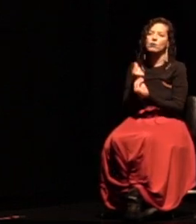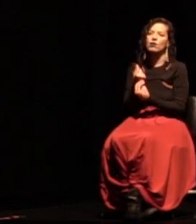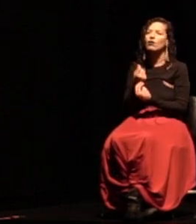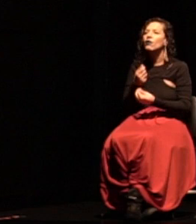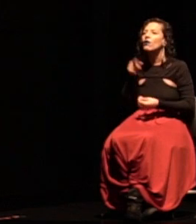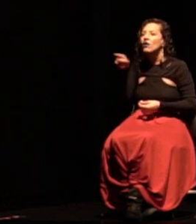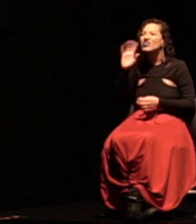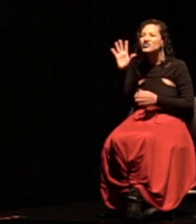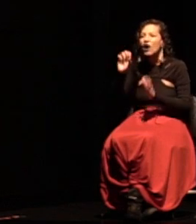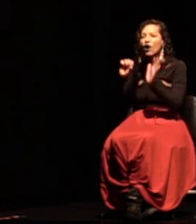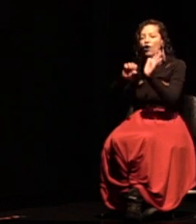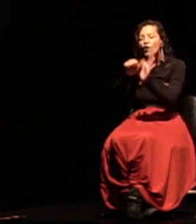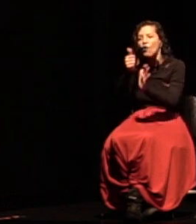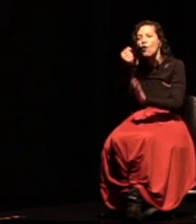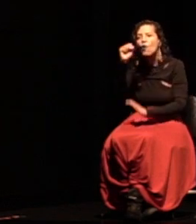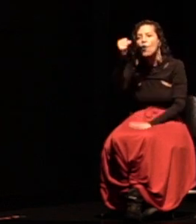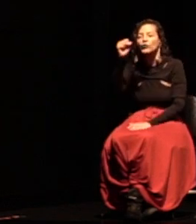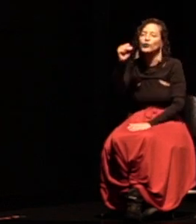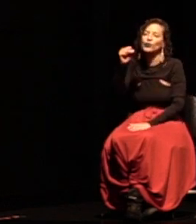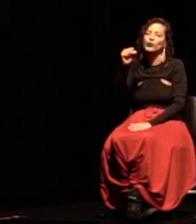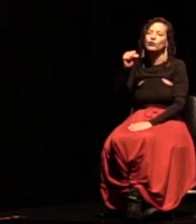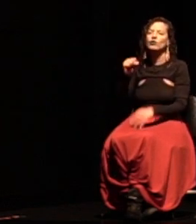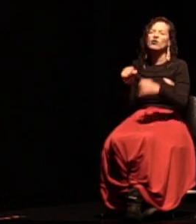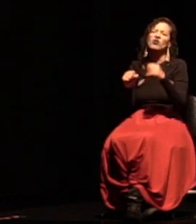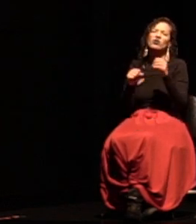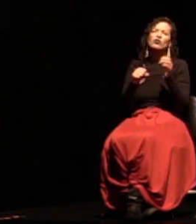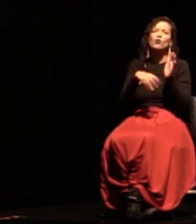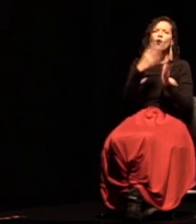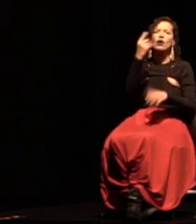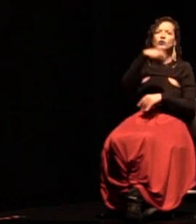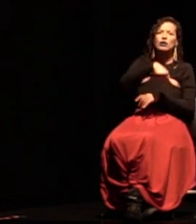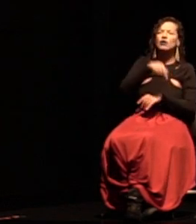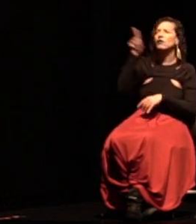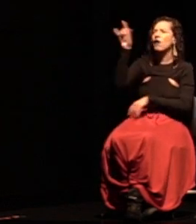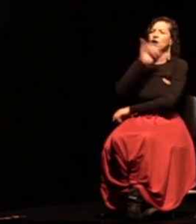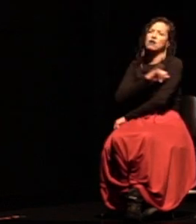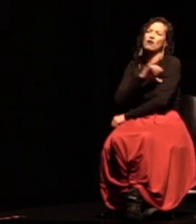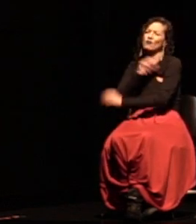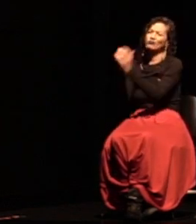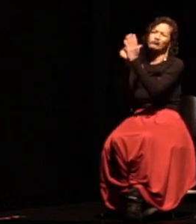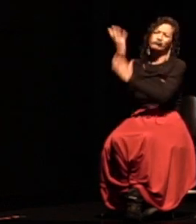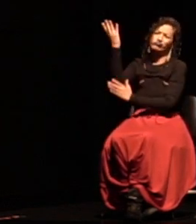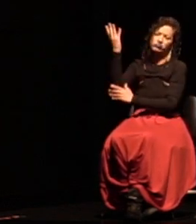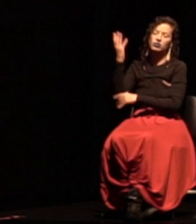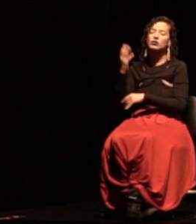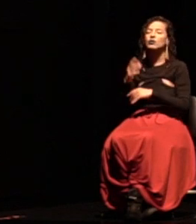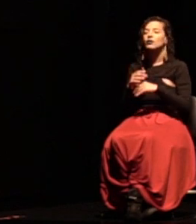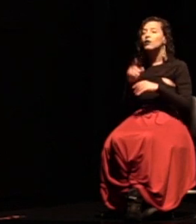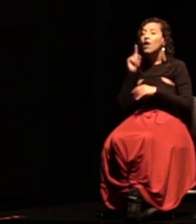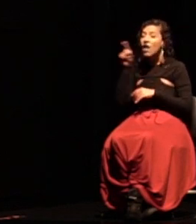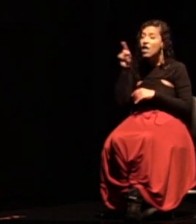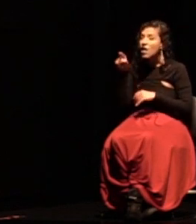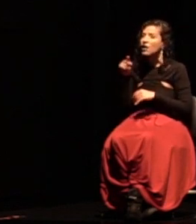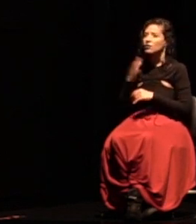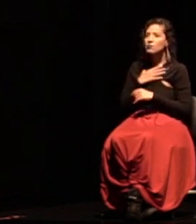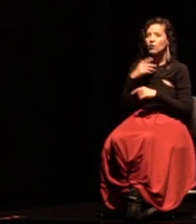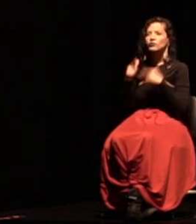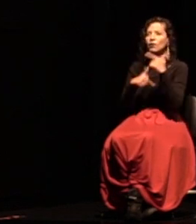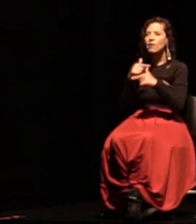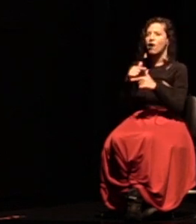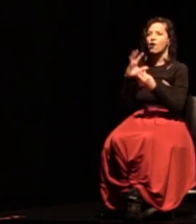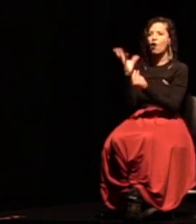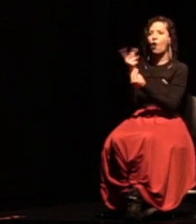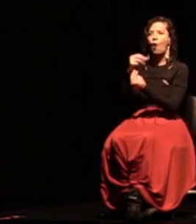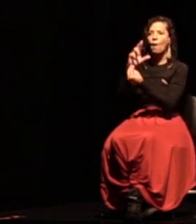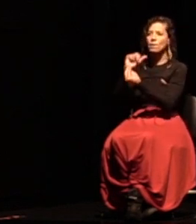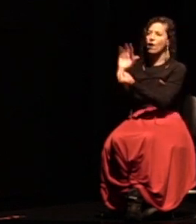Né? Vi 4 aqui e outras tantas no Rio de Janeiro. Né? E elege aquele trabalho para